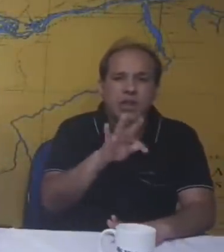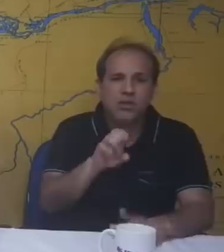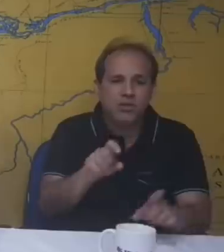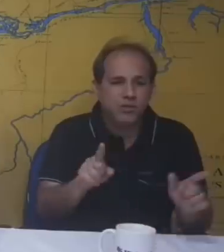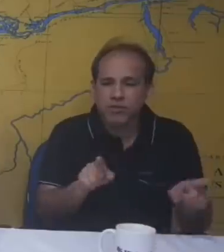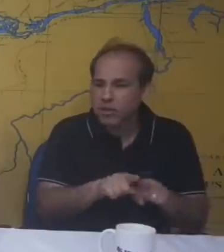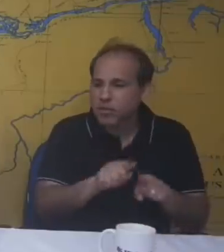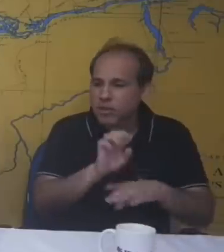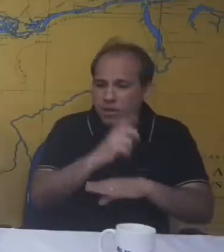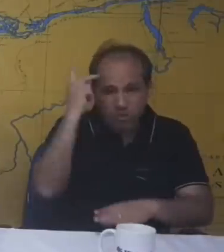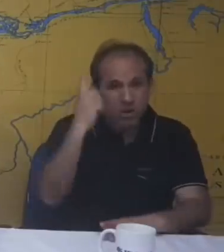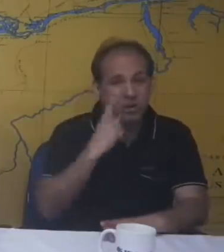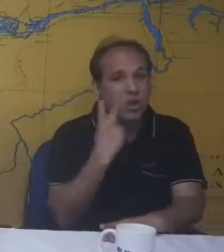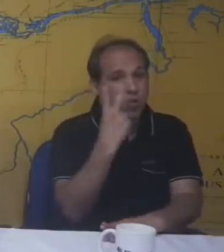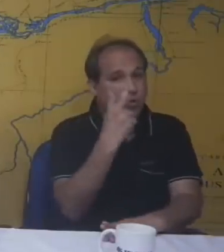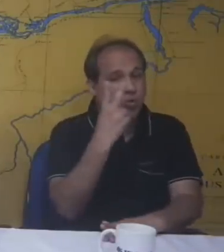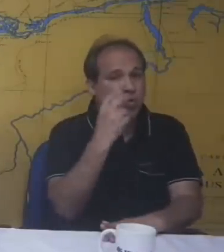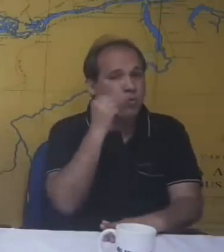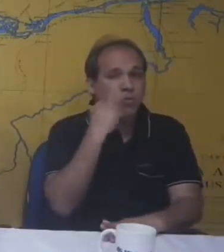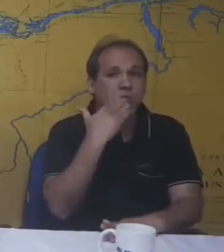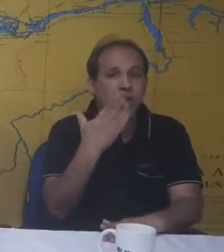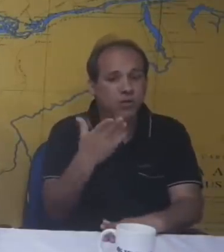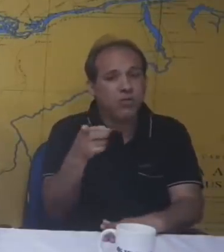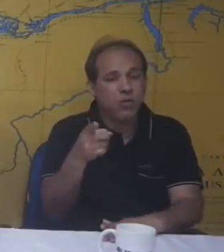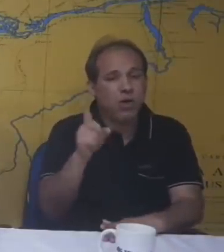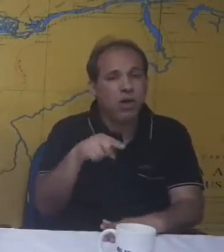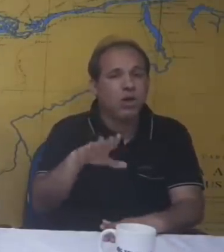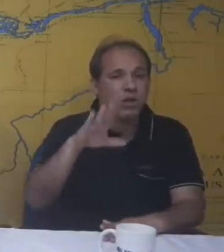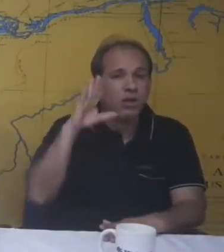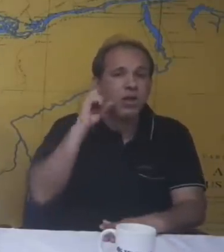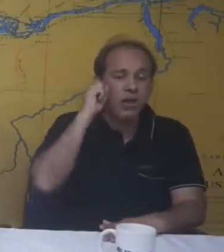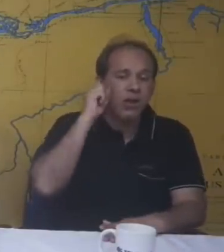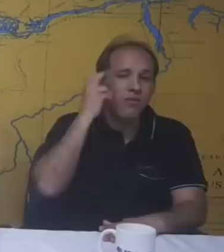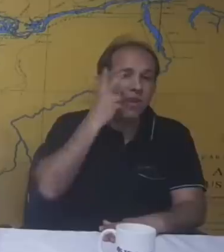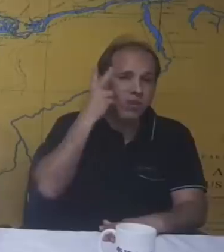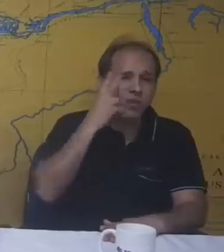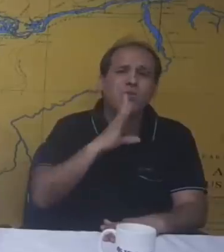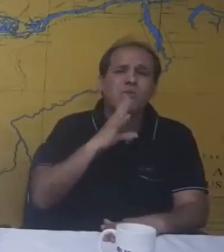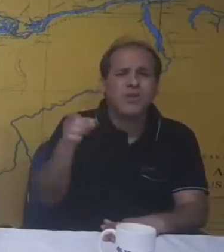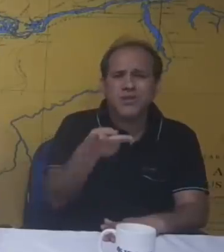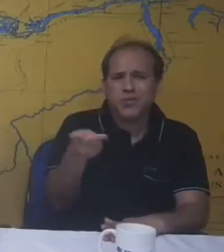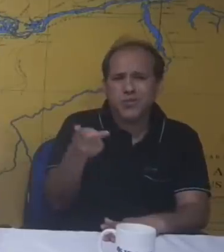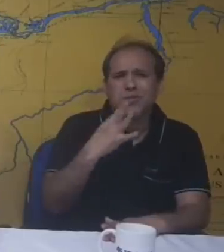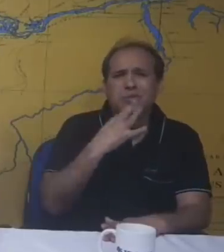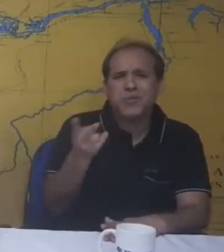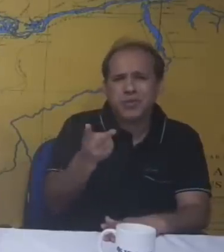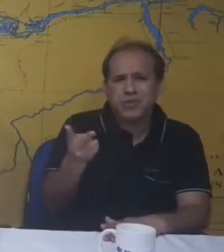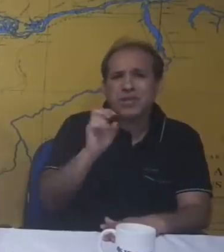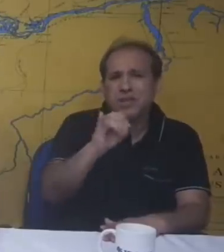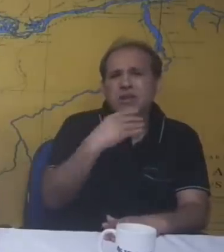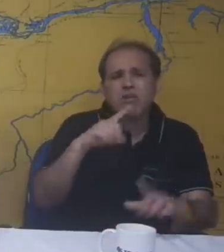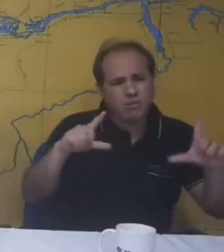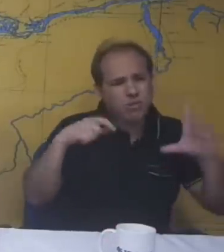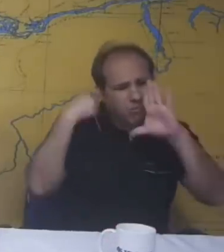São Paulo, tem duas candidatas à vereadora, gravei para elas também. Por que gravei? Porque eu conheço ela, né? Imagina se eu for gravar